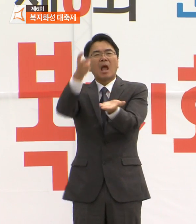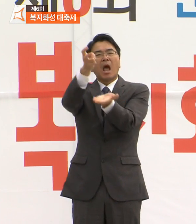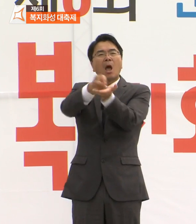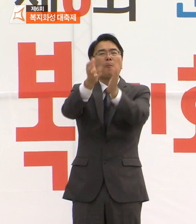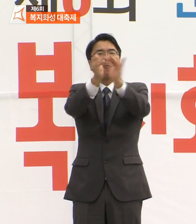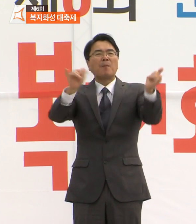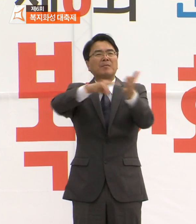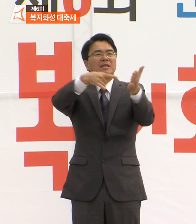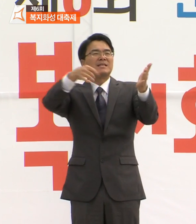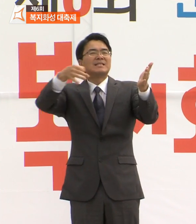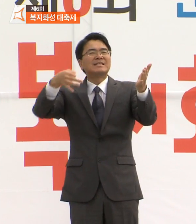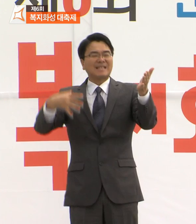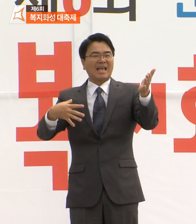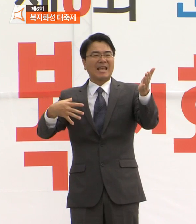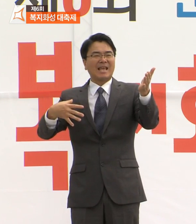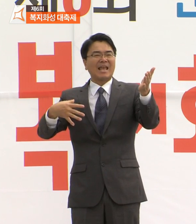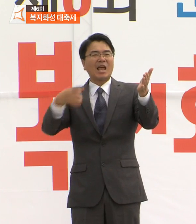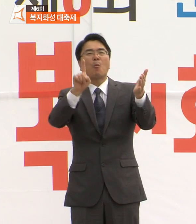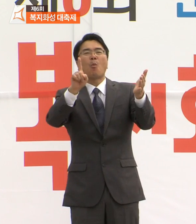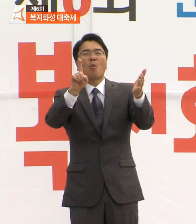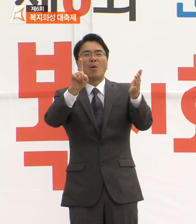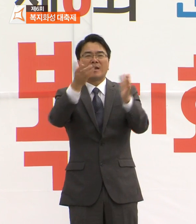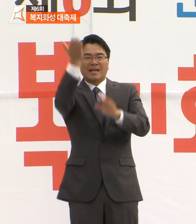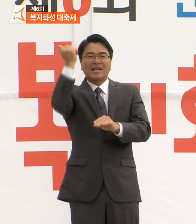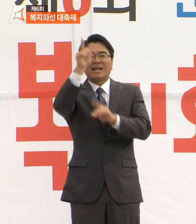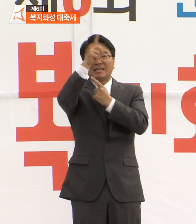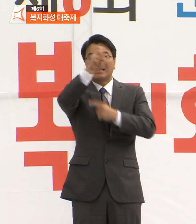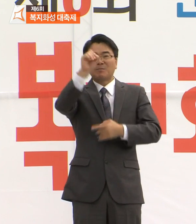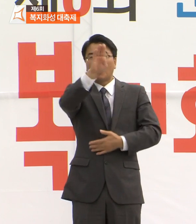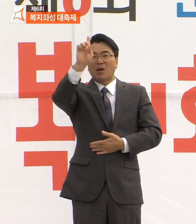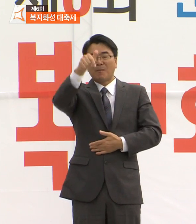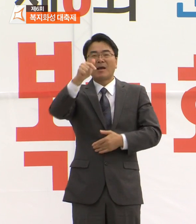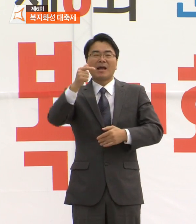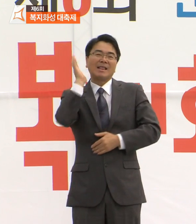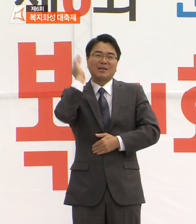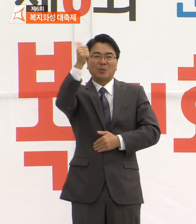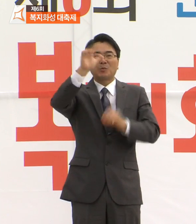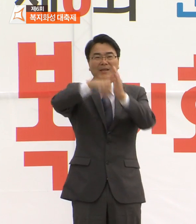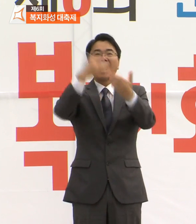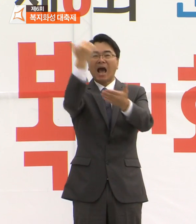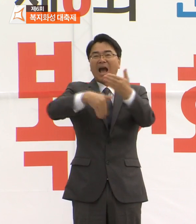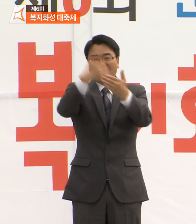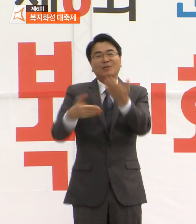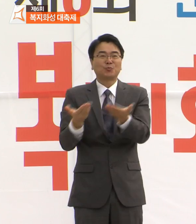법인세를 이명박 대통령 시절에 25%에서 22%로 깎아줬는데요.